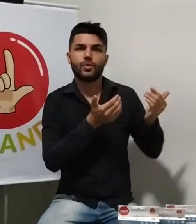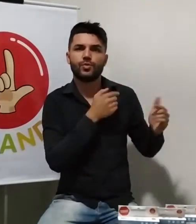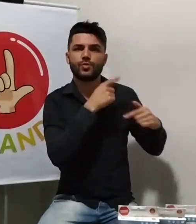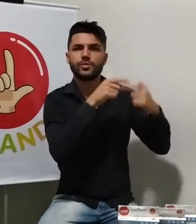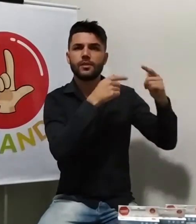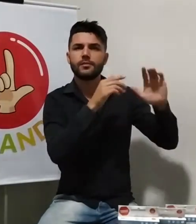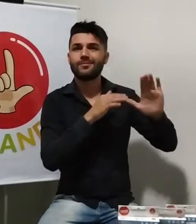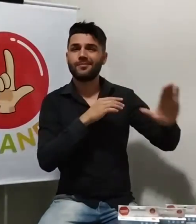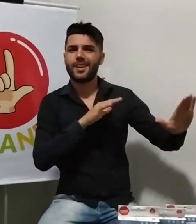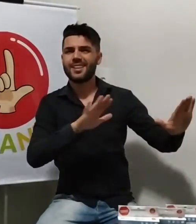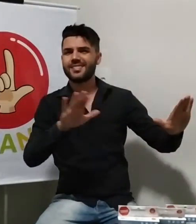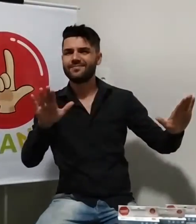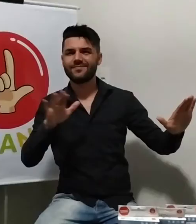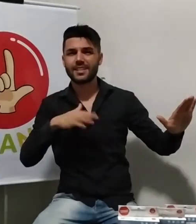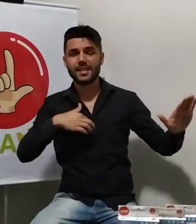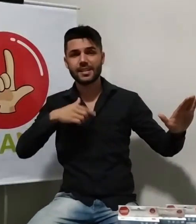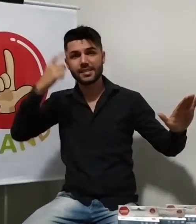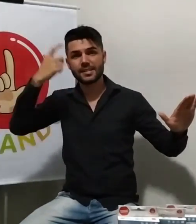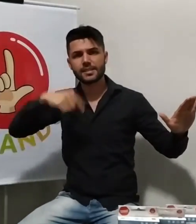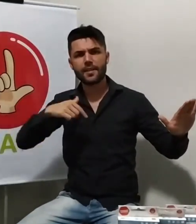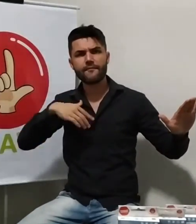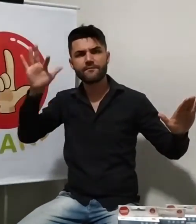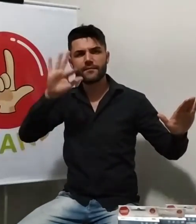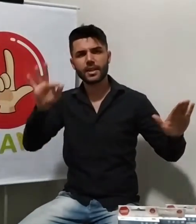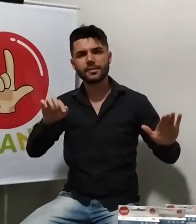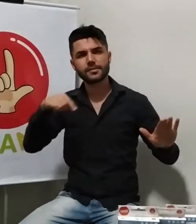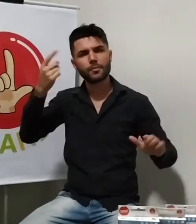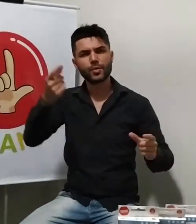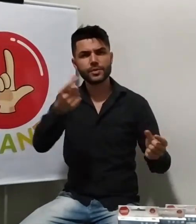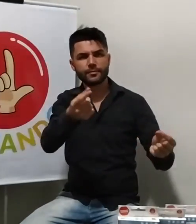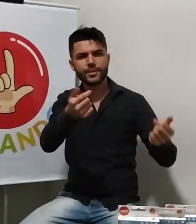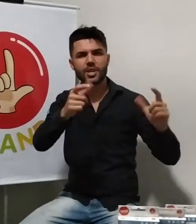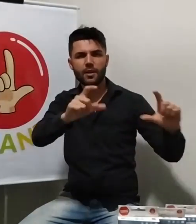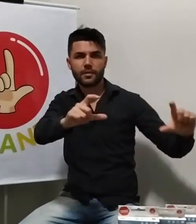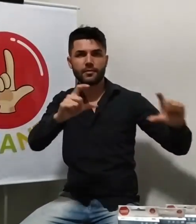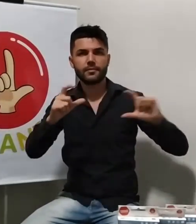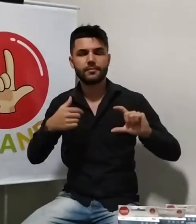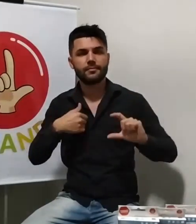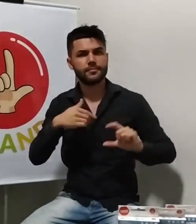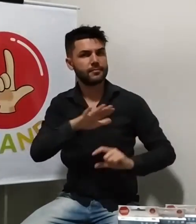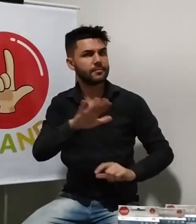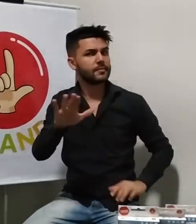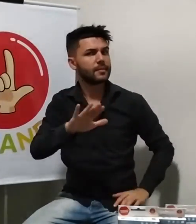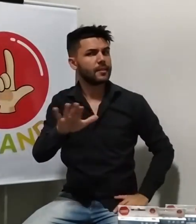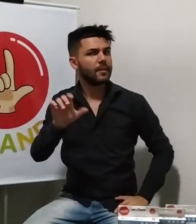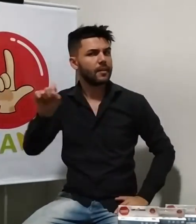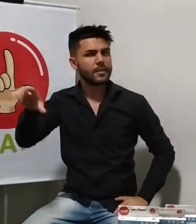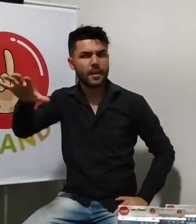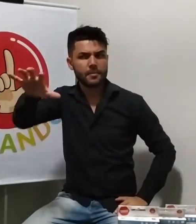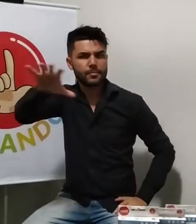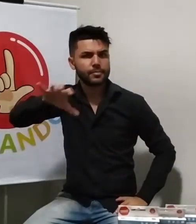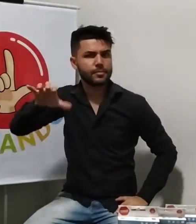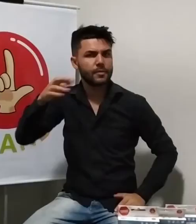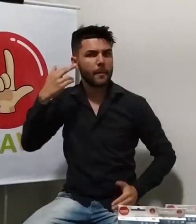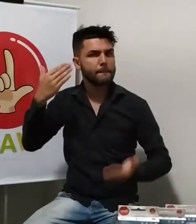mais feliz. Que às vezes muita gente se engana. Aliás, você não vê muita rede de psicólogos na favela. Você vê, na realidade, consultórios